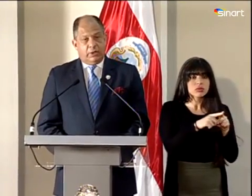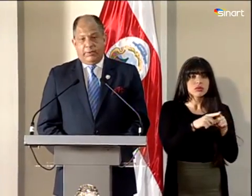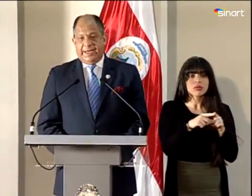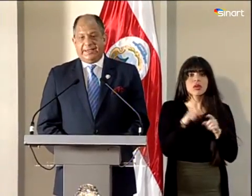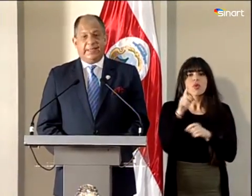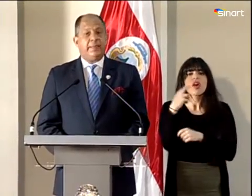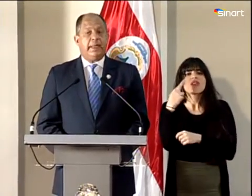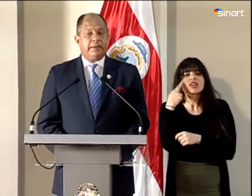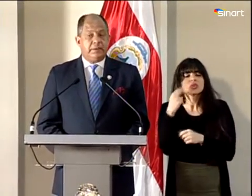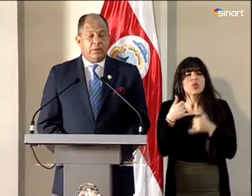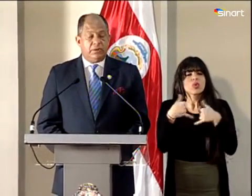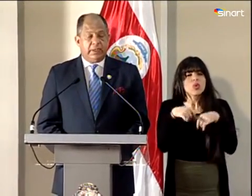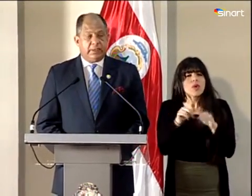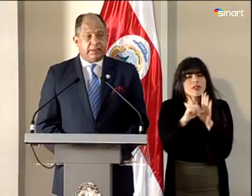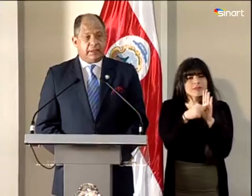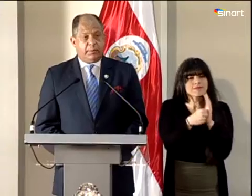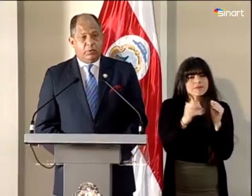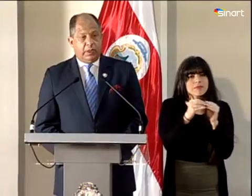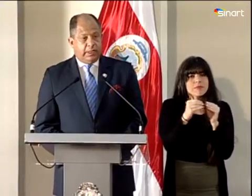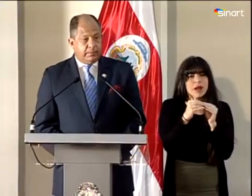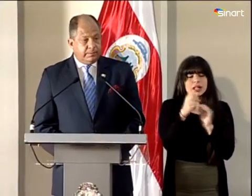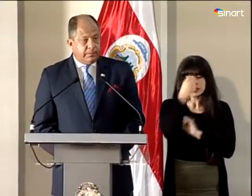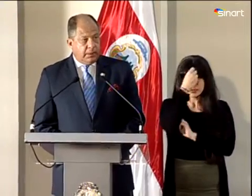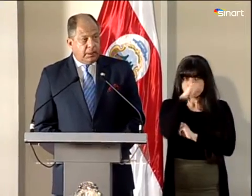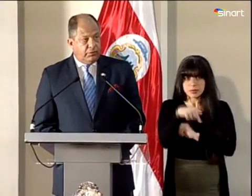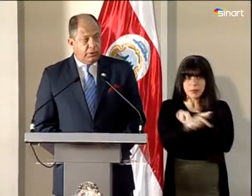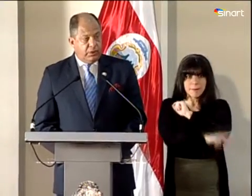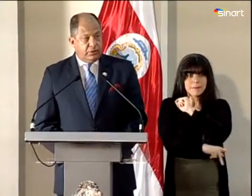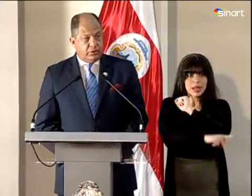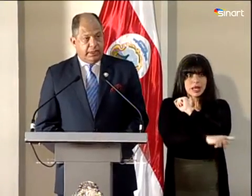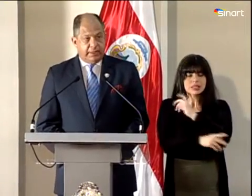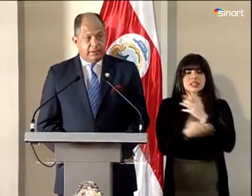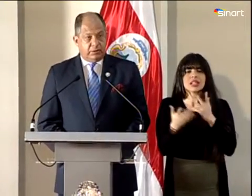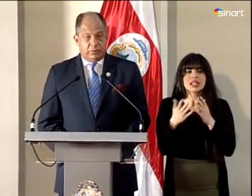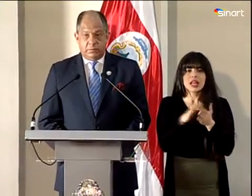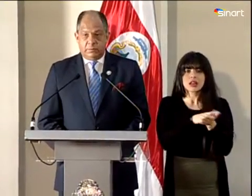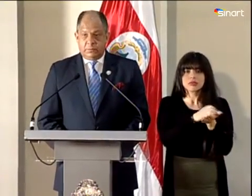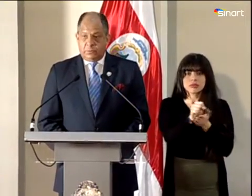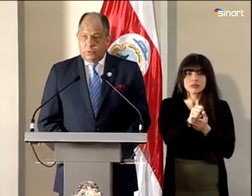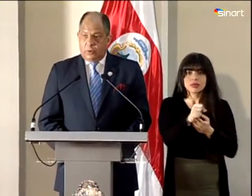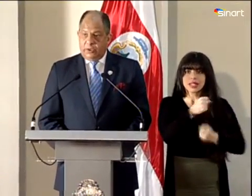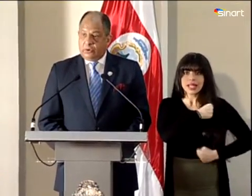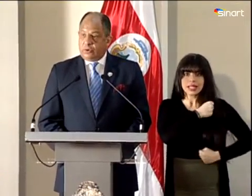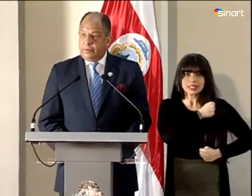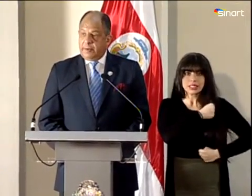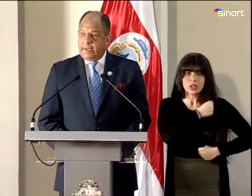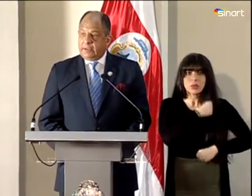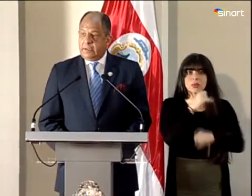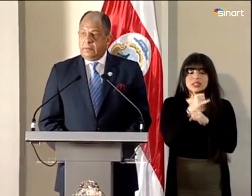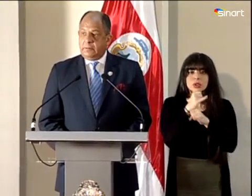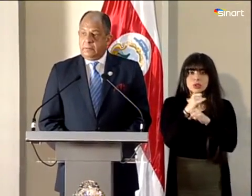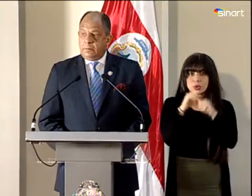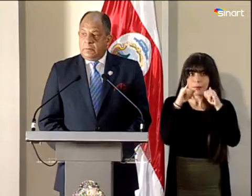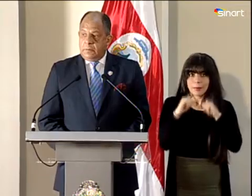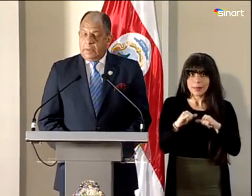que todavía exalta más la lucidez de esta república, que fue la abolición del ejército como institución